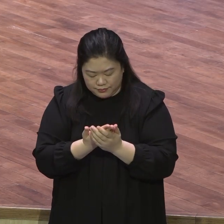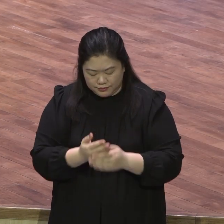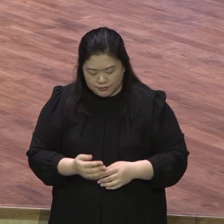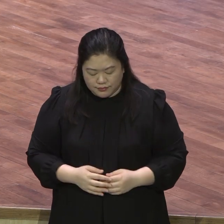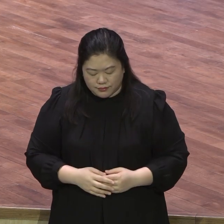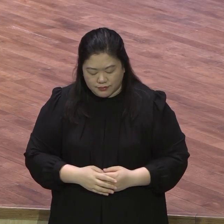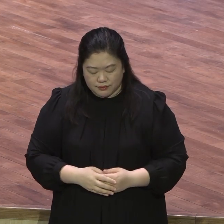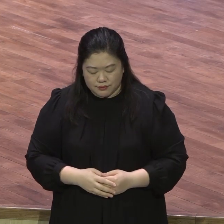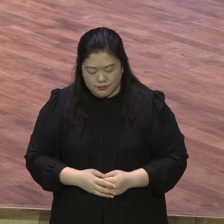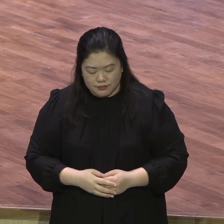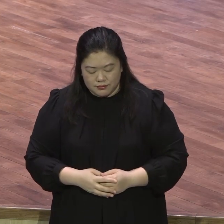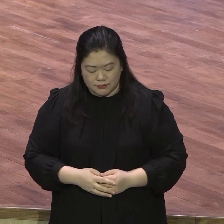하나님 하나님 하나님 하나님 하나님 하나님